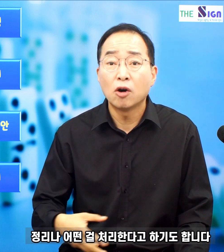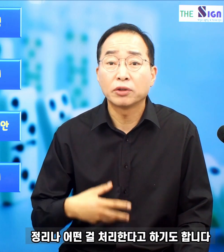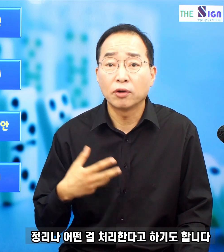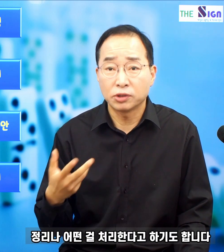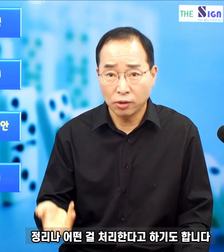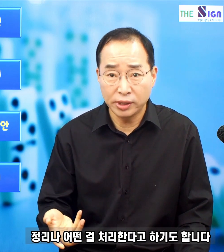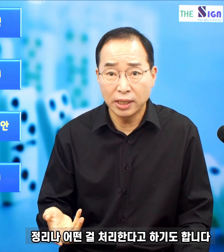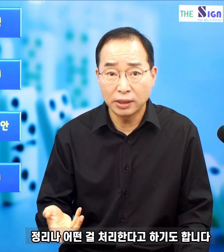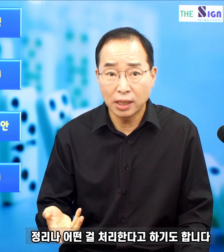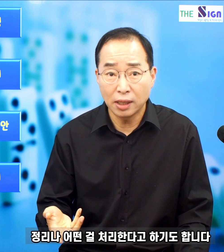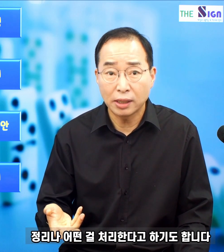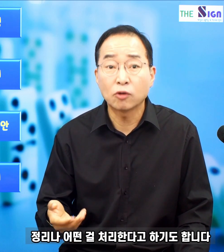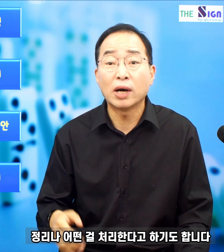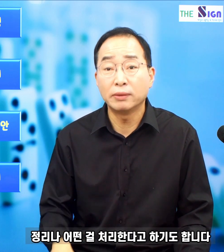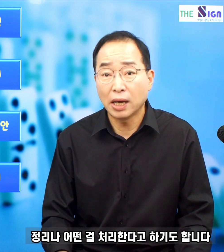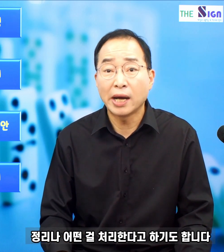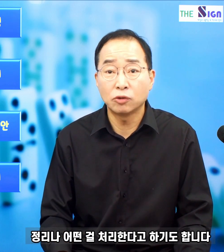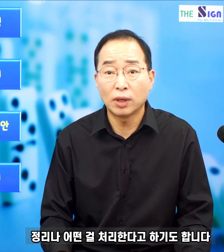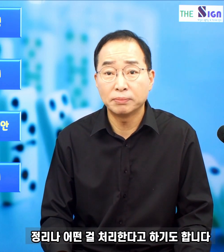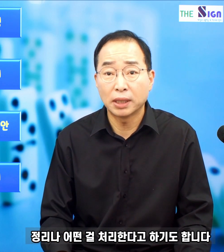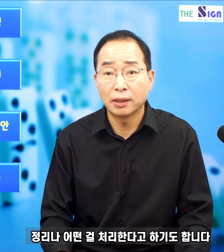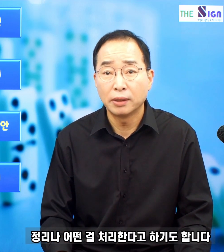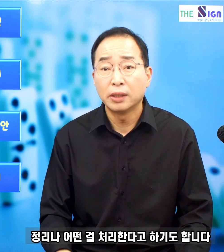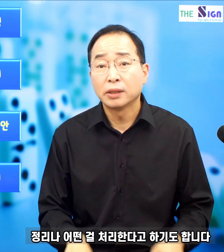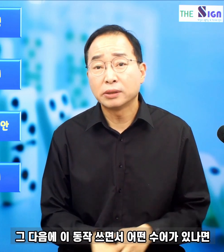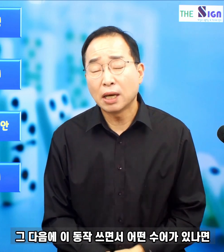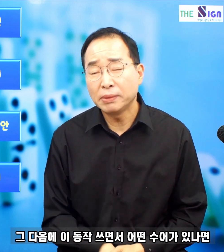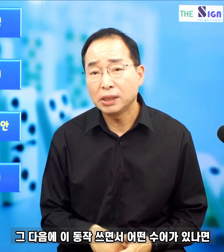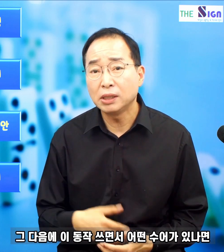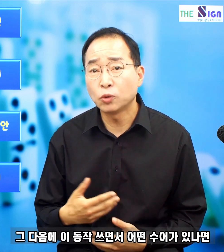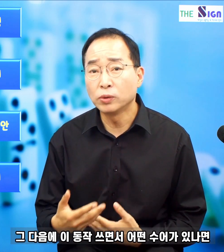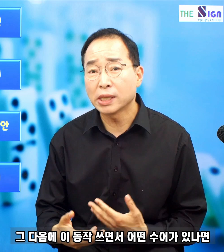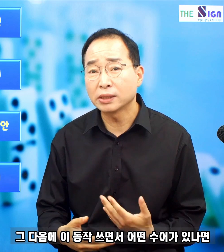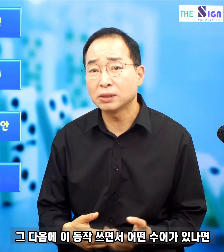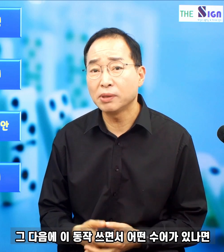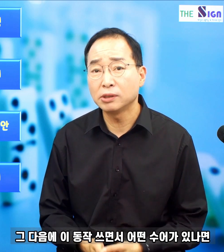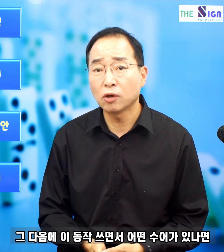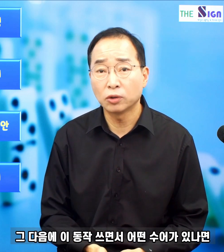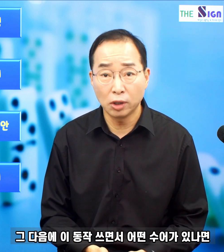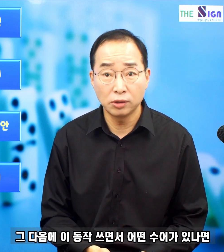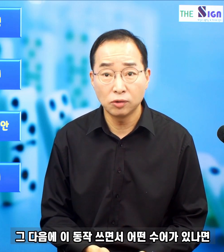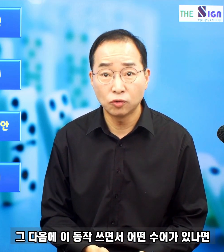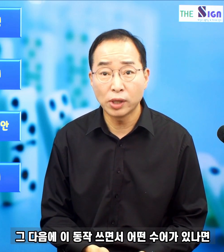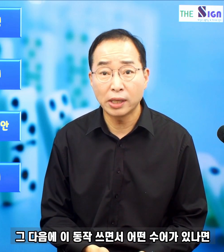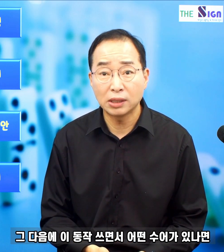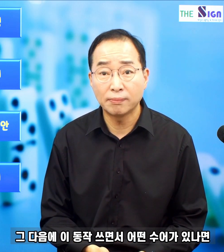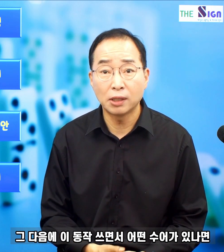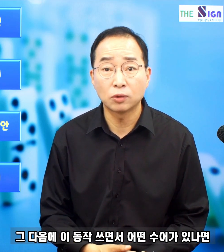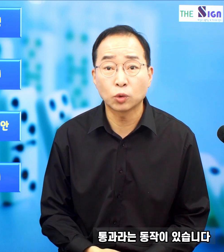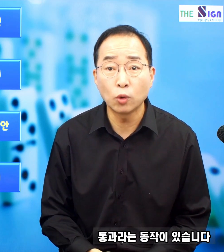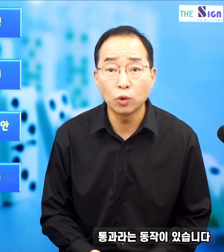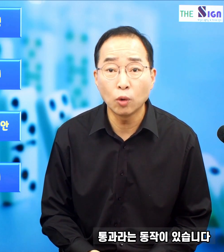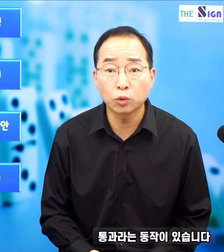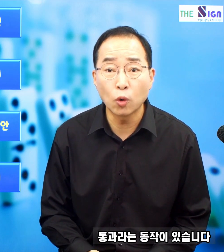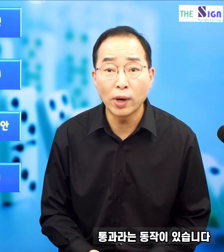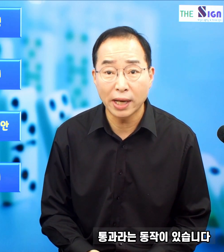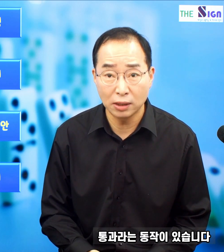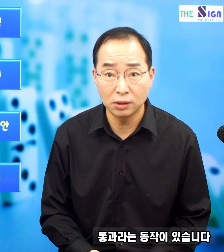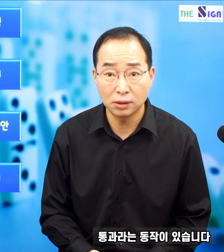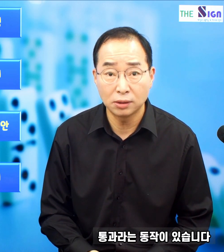걸 처리한다 라고 하기도 합니다. 그 다음에 이 동작 쓰면서 어떤 수화가 있냐면 통과라는